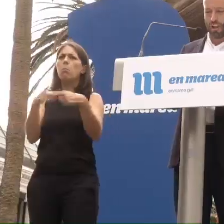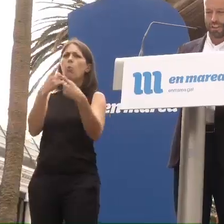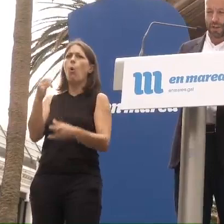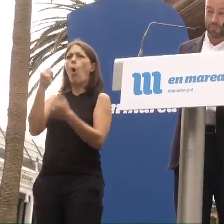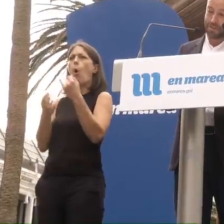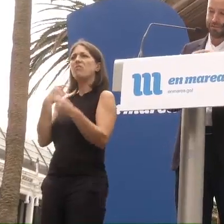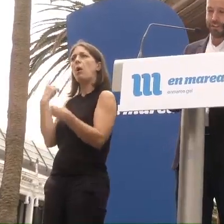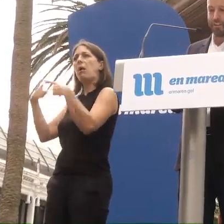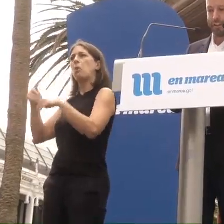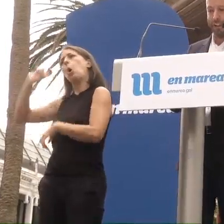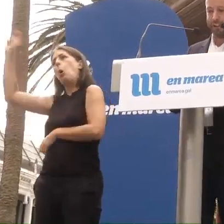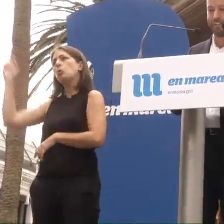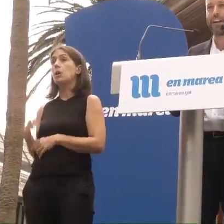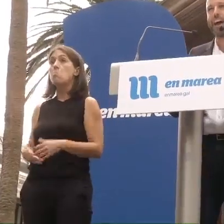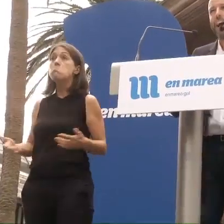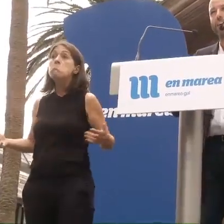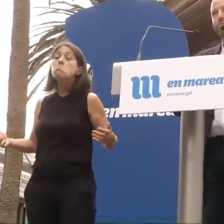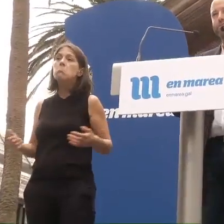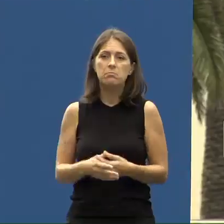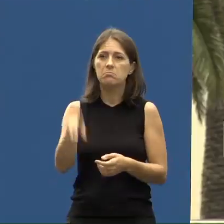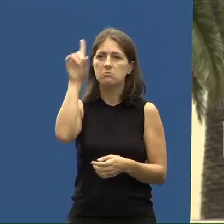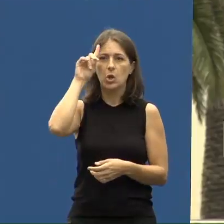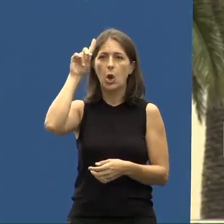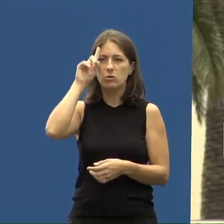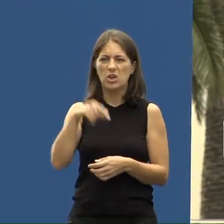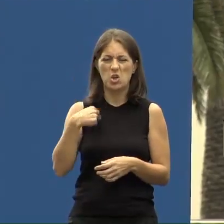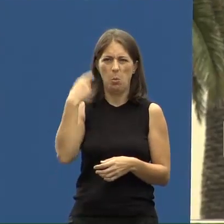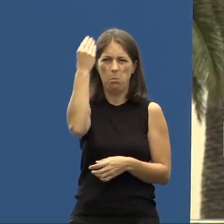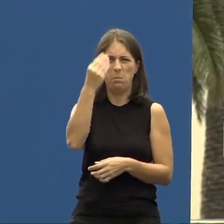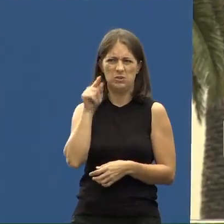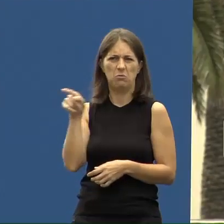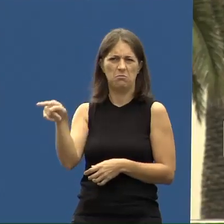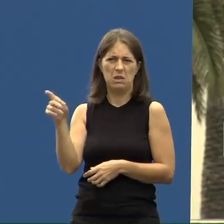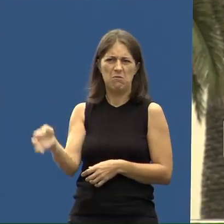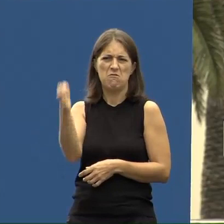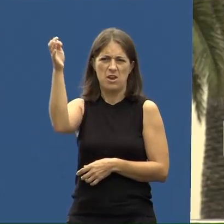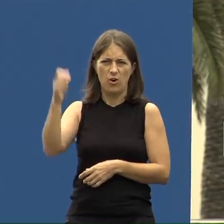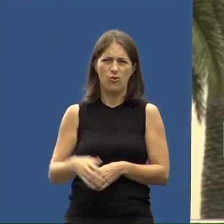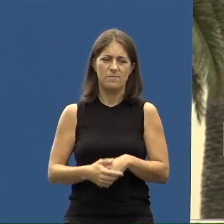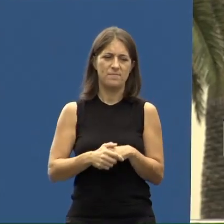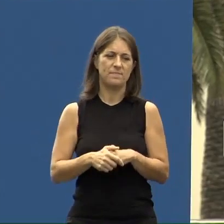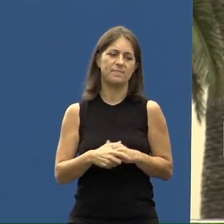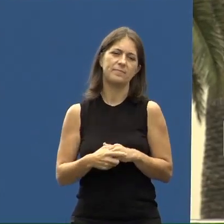Paquito Chocolatero. Eu creo que a cousa foi máis polo segundo.